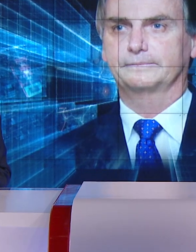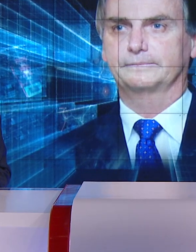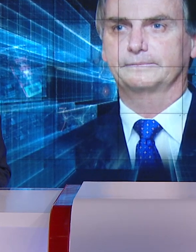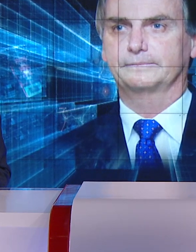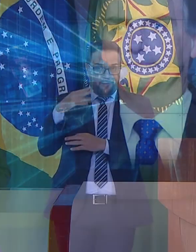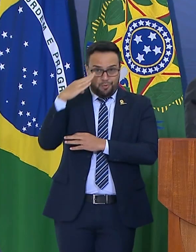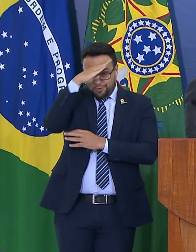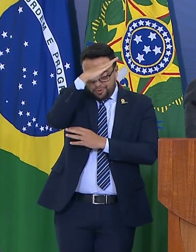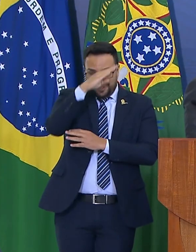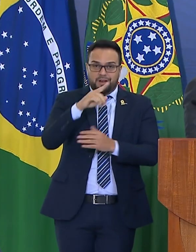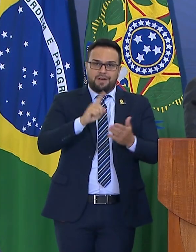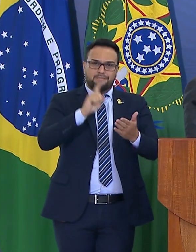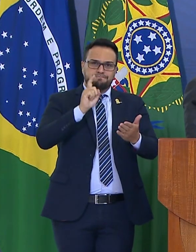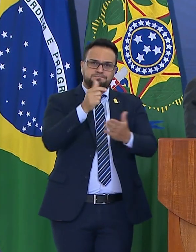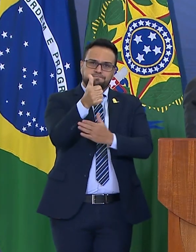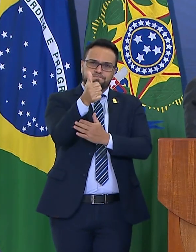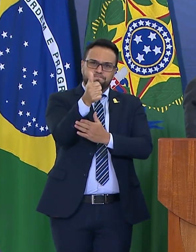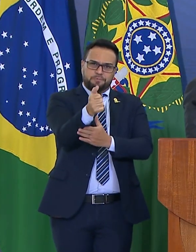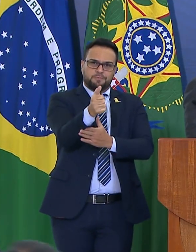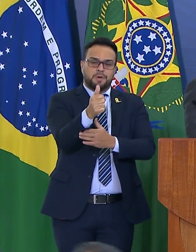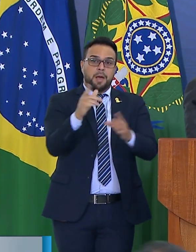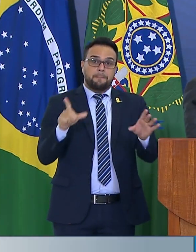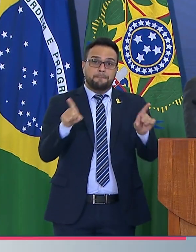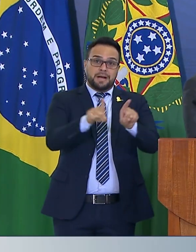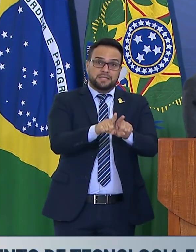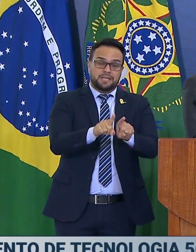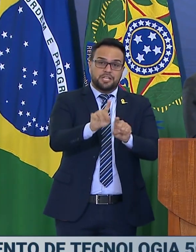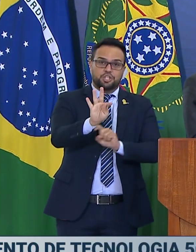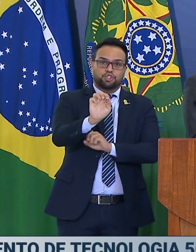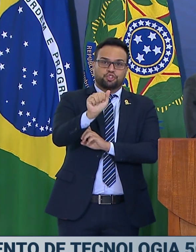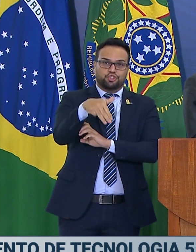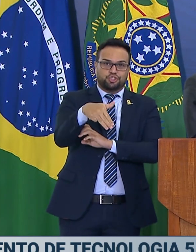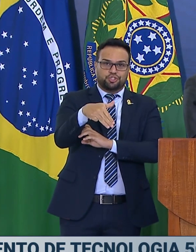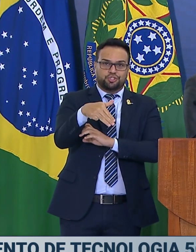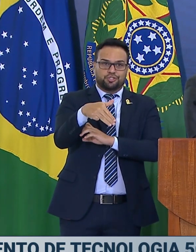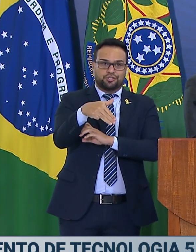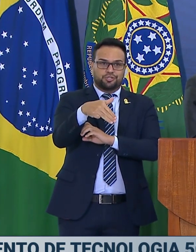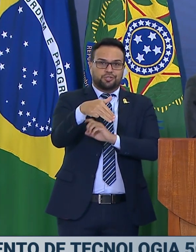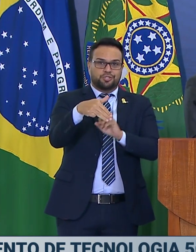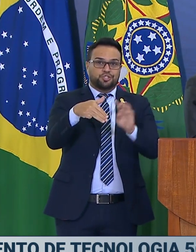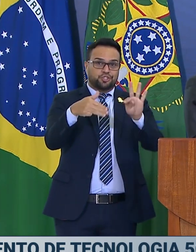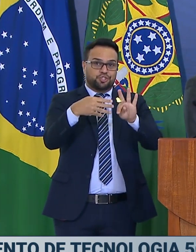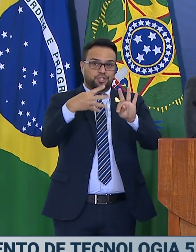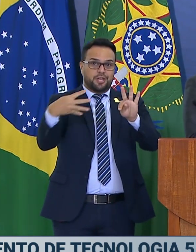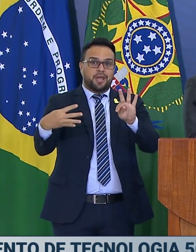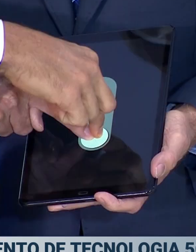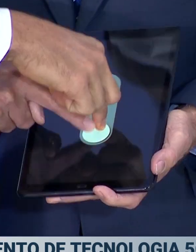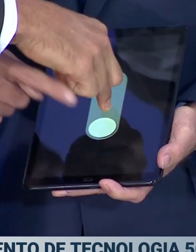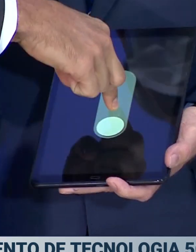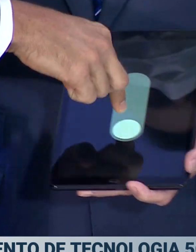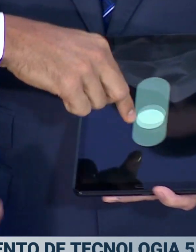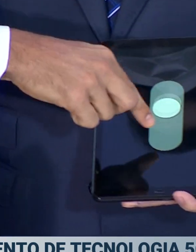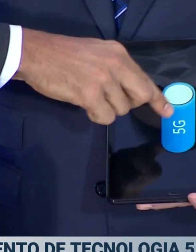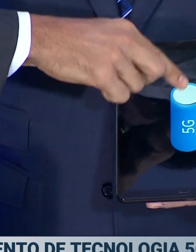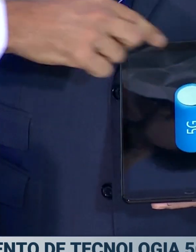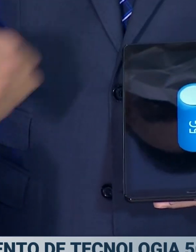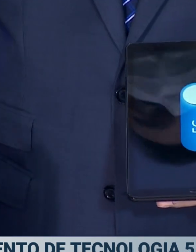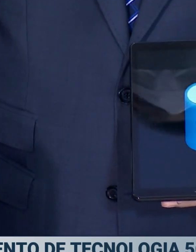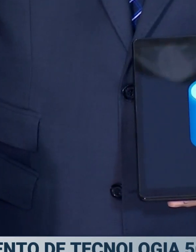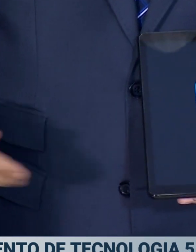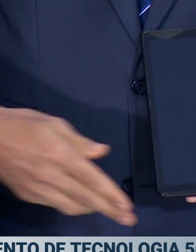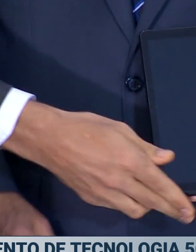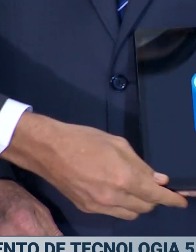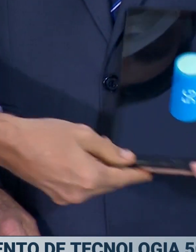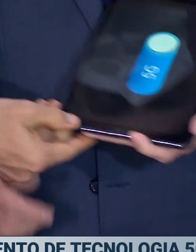municípios. O presidente Jair Bolsonaro participou da Semana Nacional das Comunicações e do lançamento do